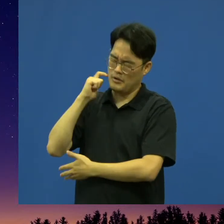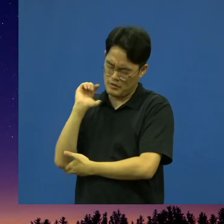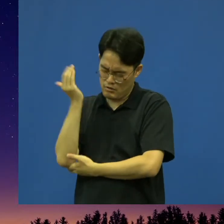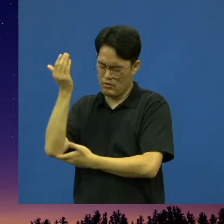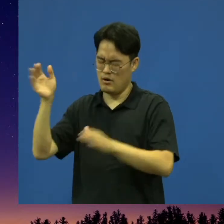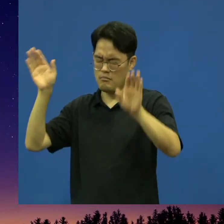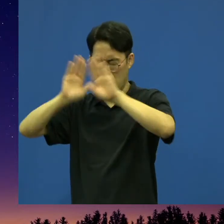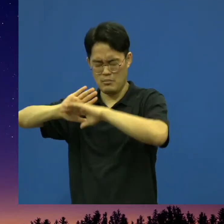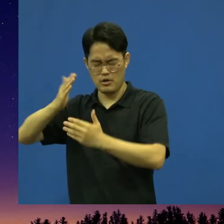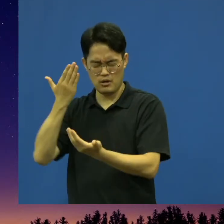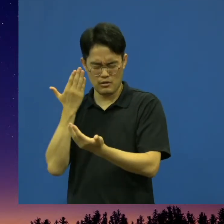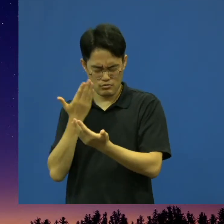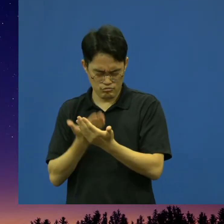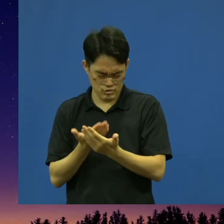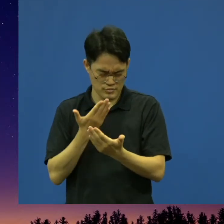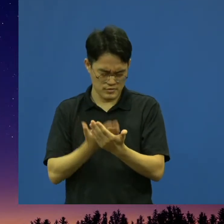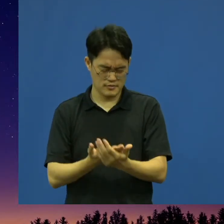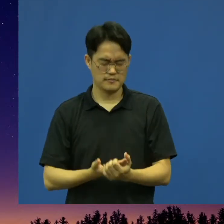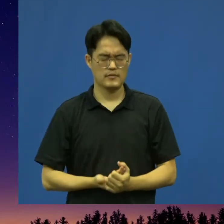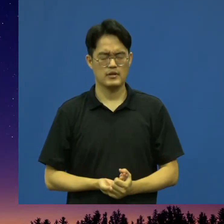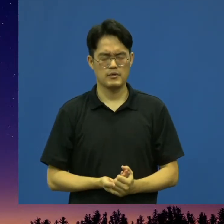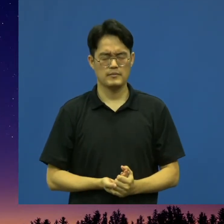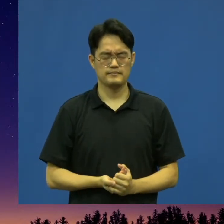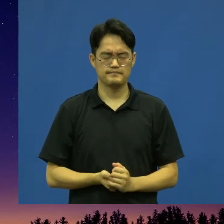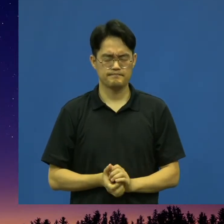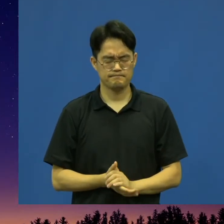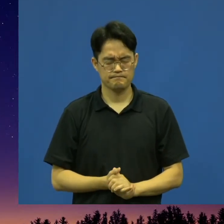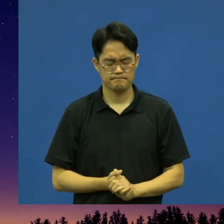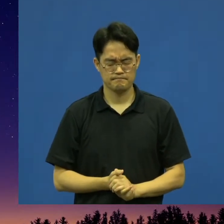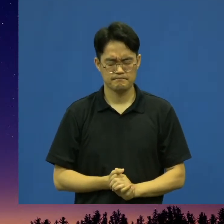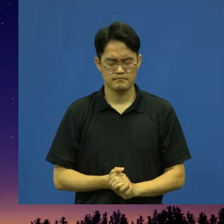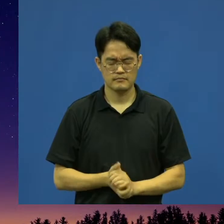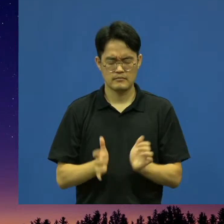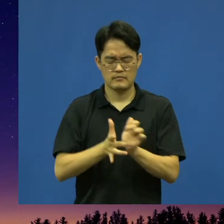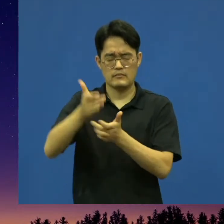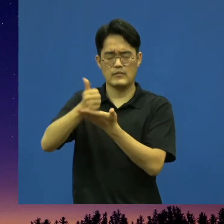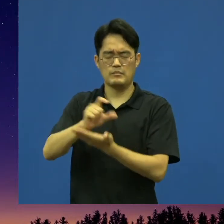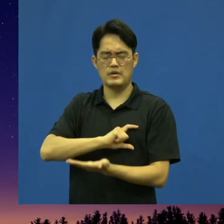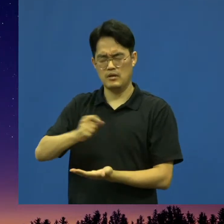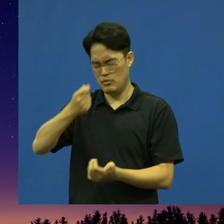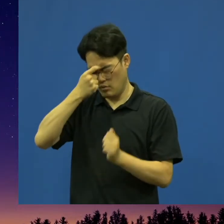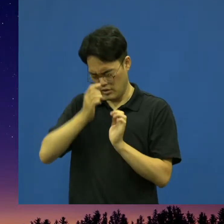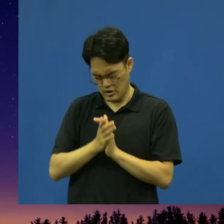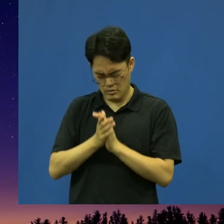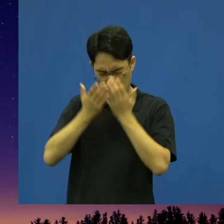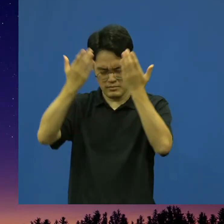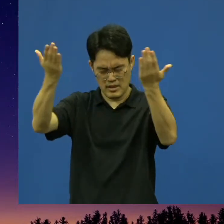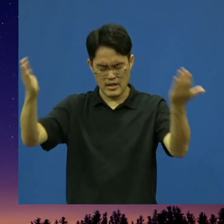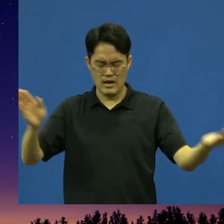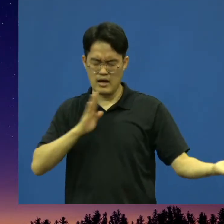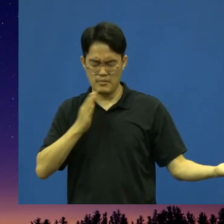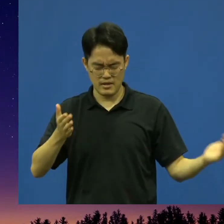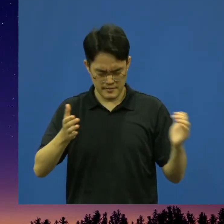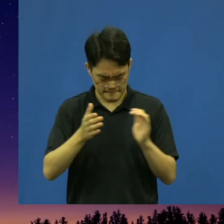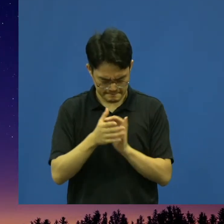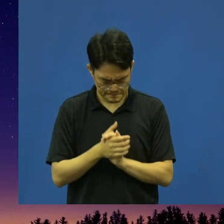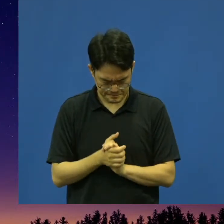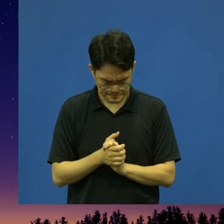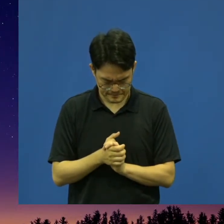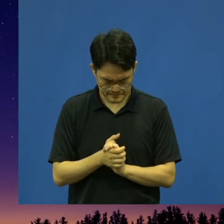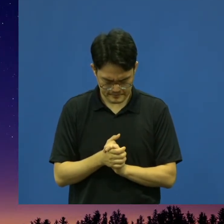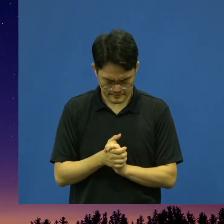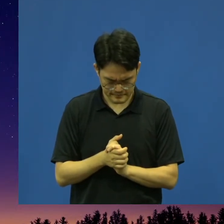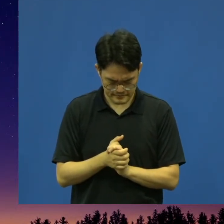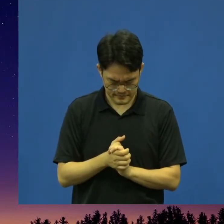되도록 함께하여 주시옵소서. 예수님 이름으로 기도합니다. 아멘.